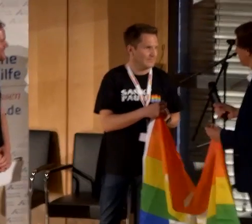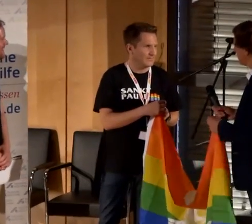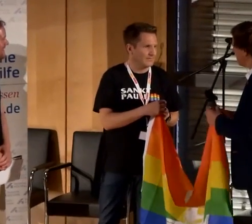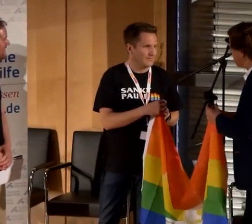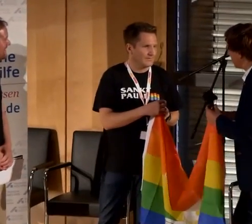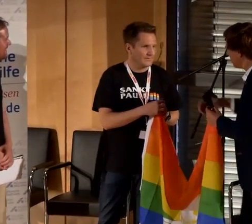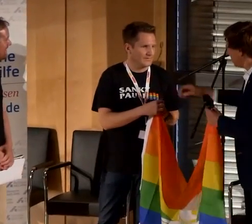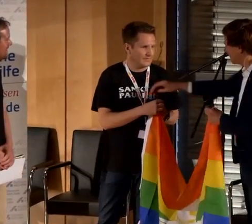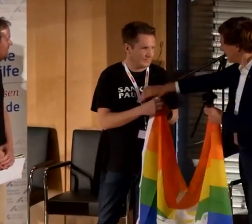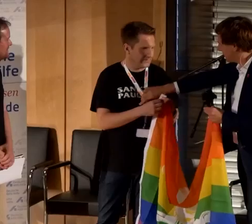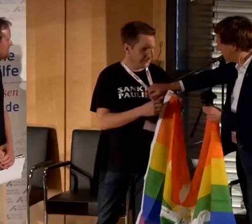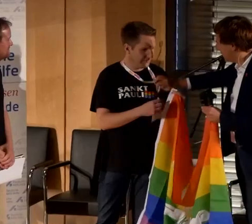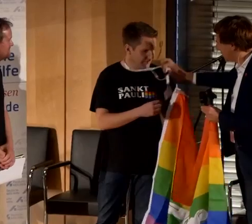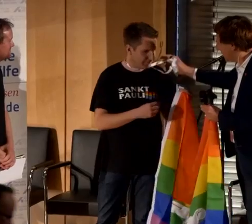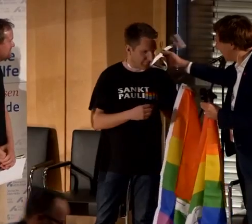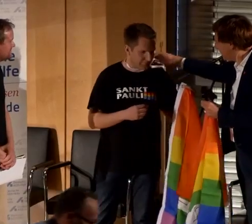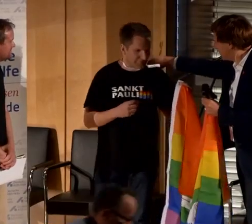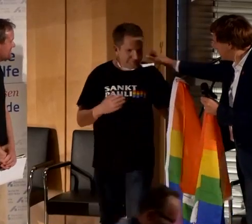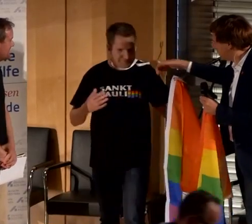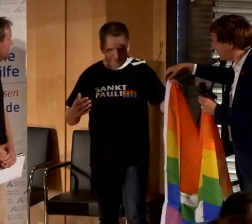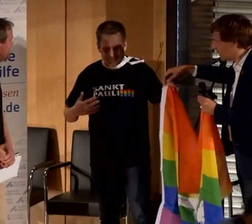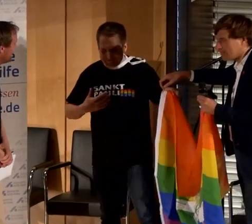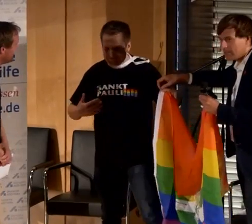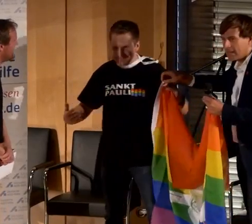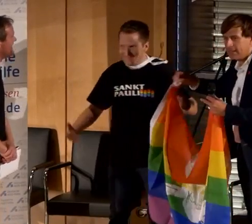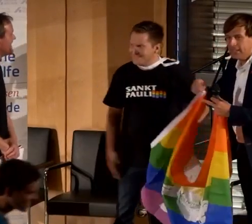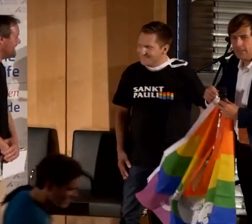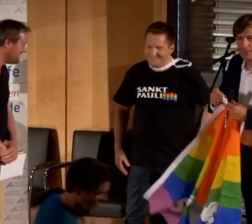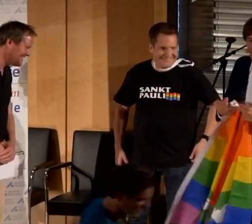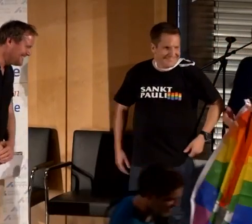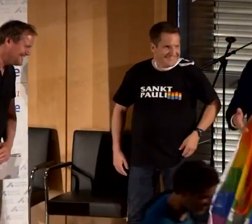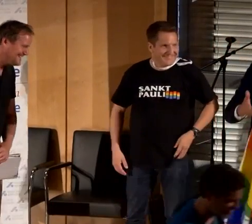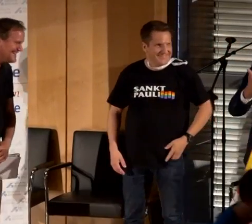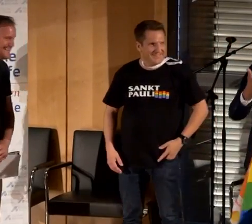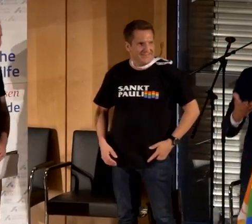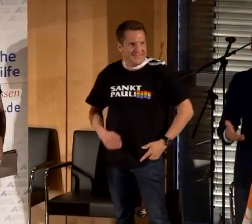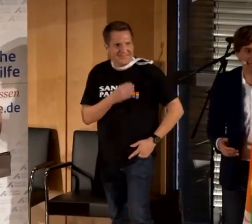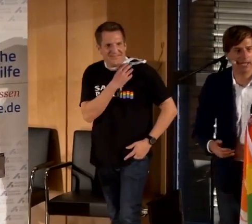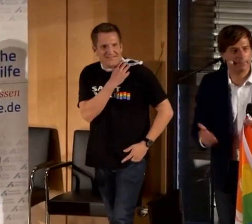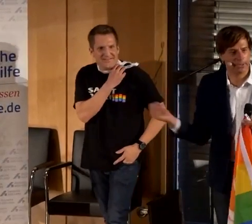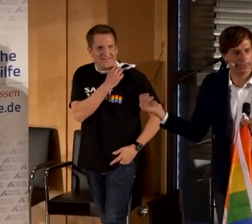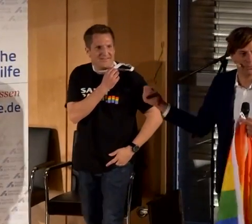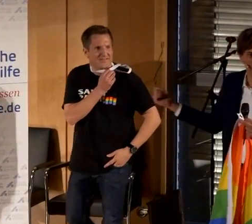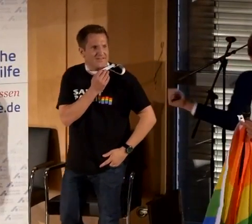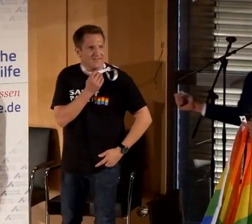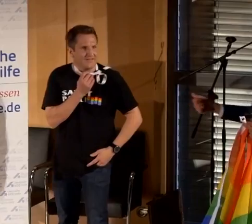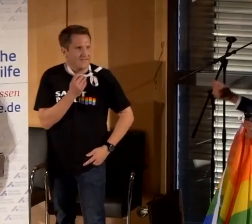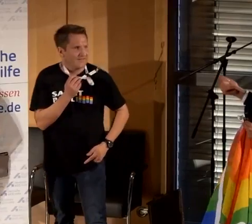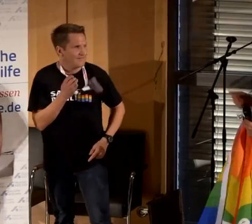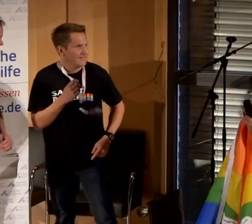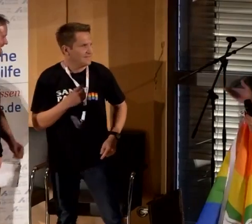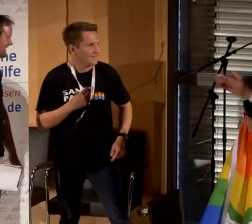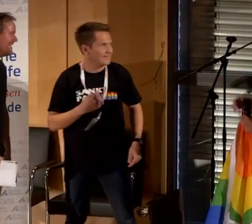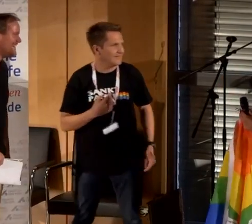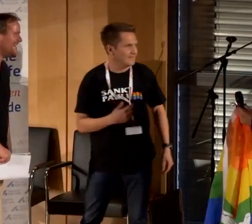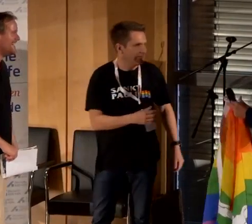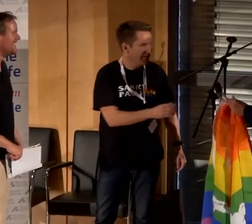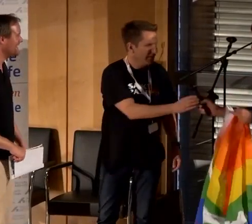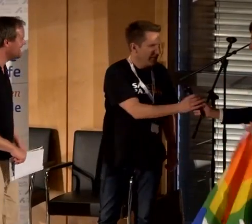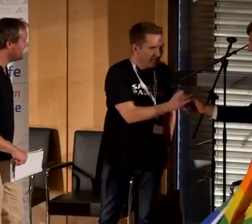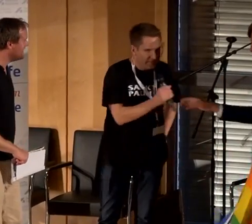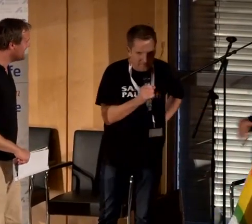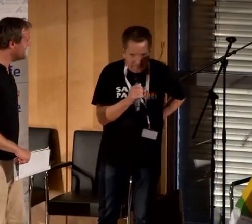der kennt sich einfach am besten aus, hat auch das richtige T-Shirt an hier, ich nehme die Fahne so lange. Und Kamerakind Johannes macht so lange ein paar schöne Fotos, die kann Arne dann mit